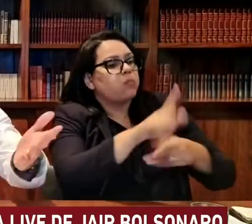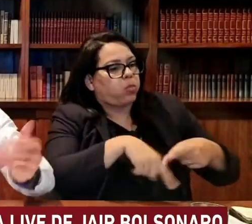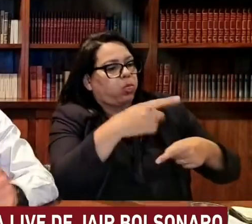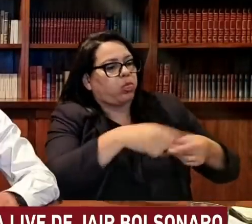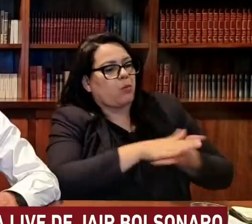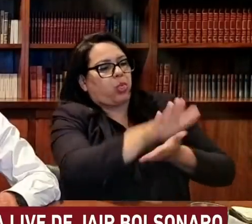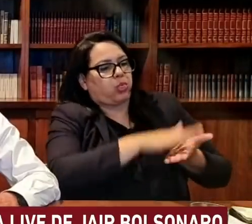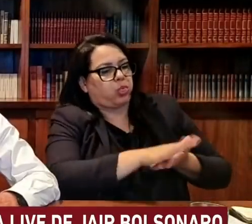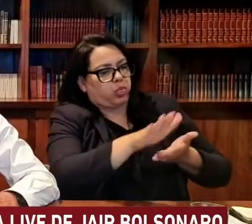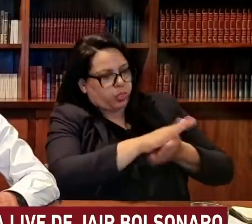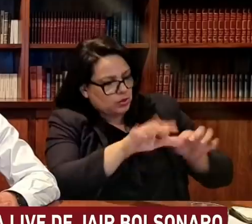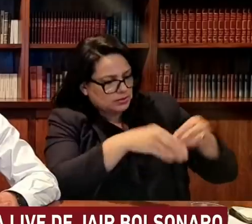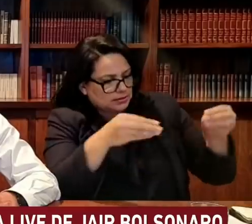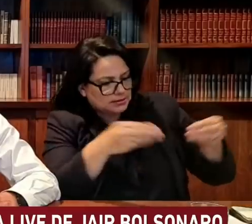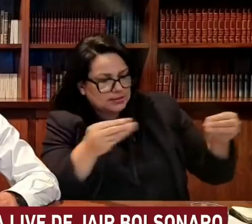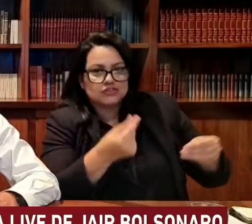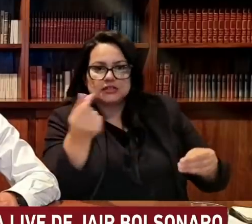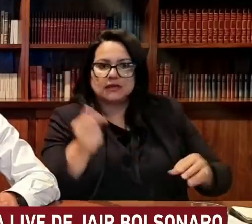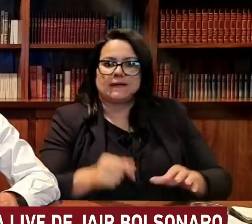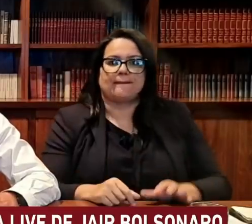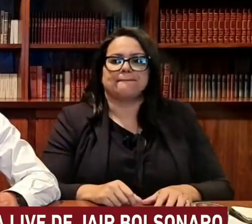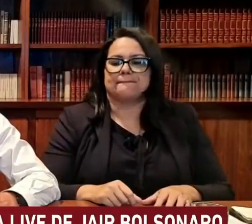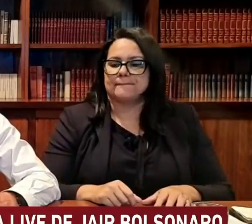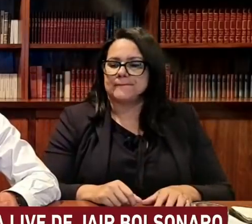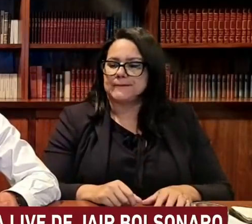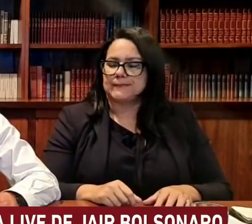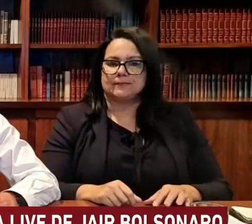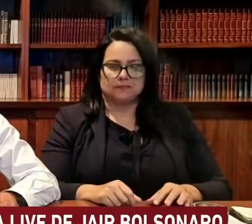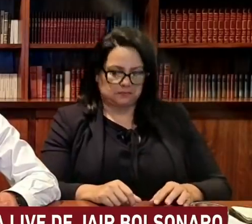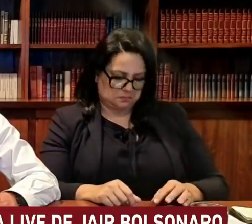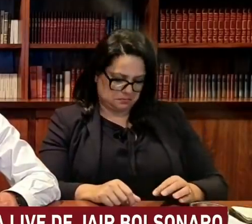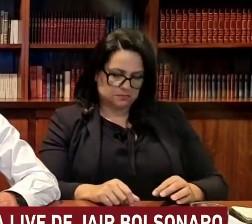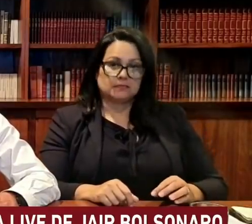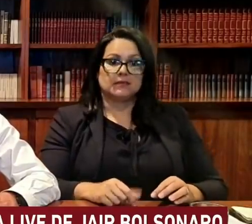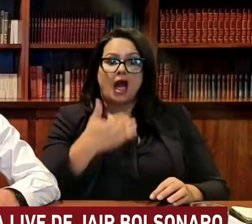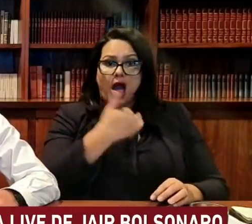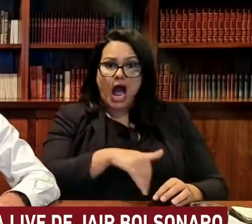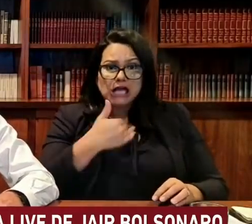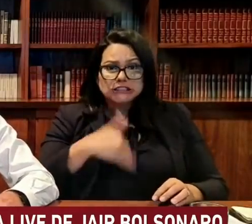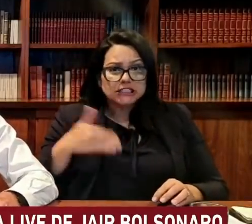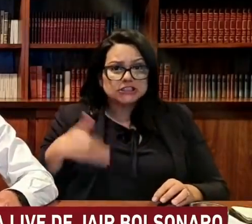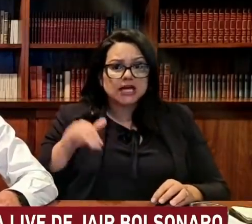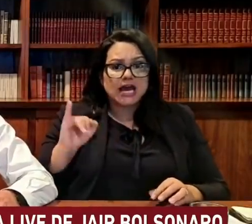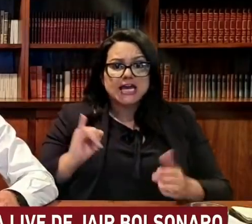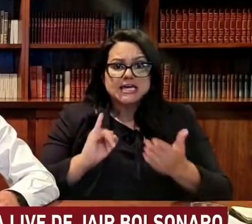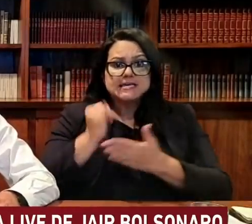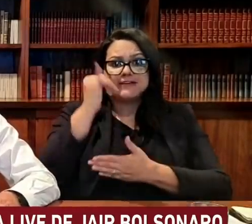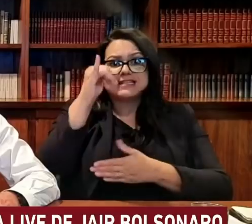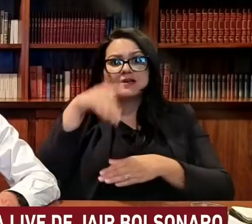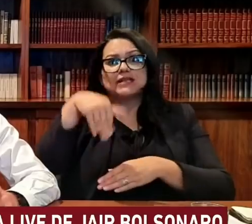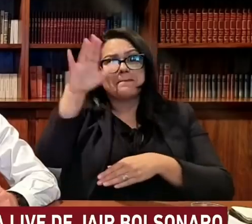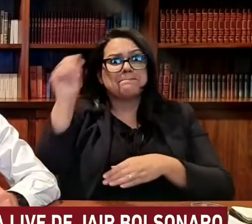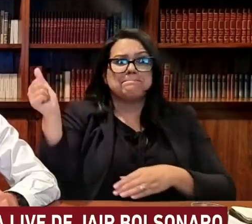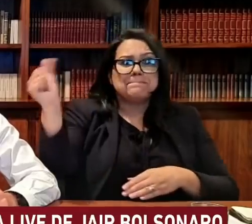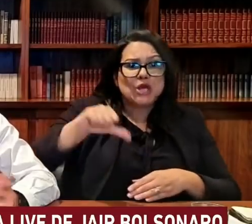e jogar no mercado. Vídeo Argentina. Argentina está com inflação maior que a da Venezuela. Bem, eu falei há 2 anos atrás o que